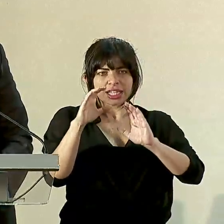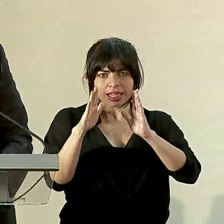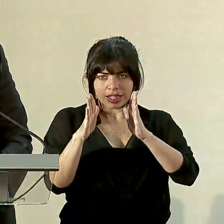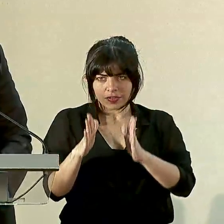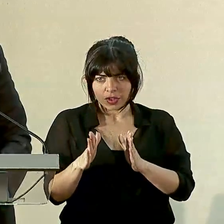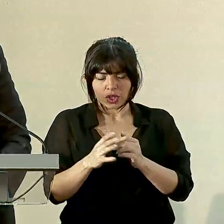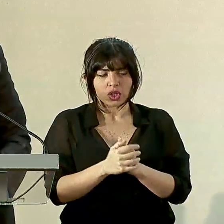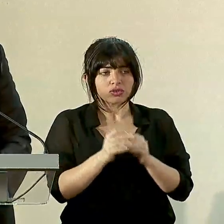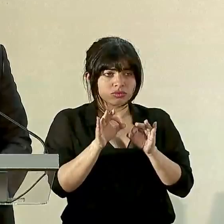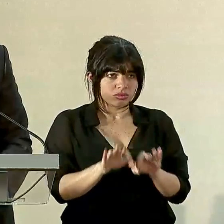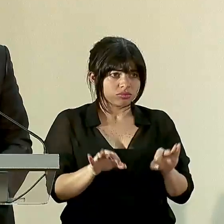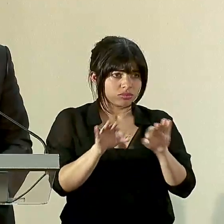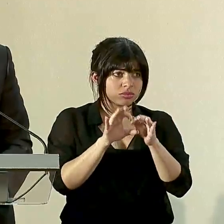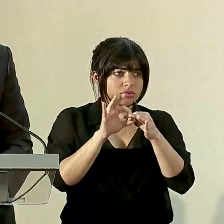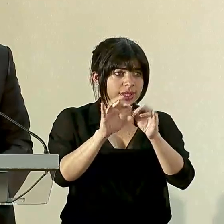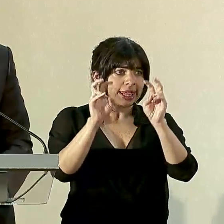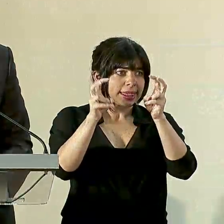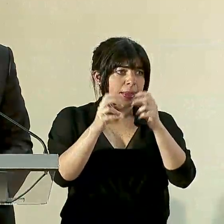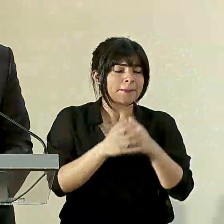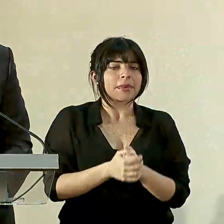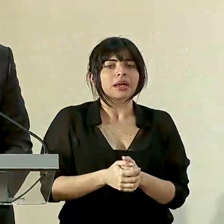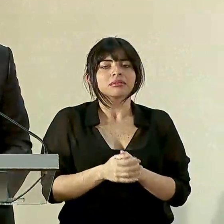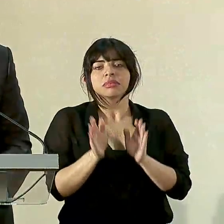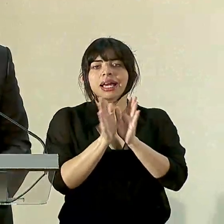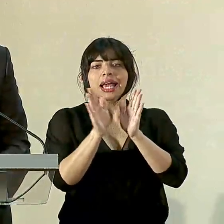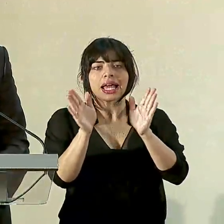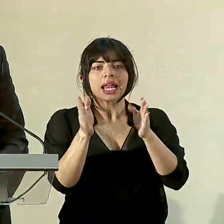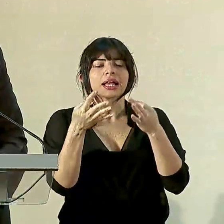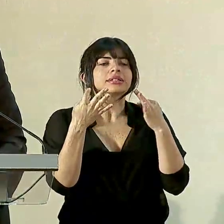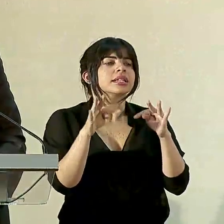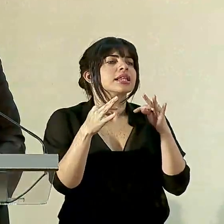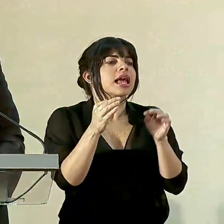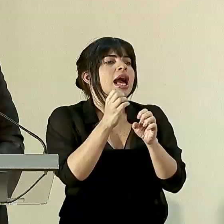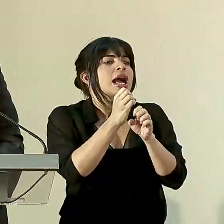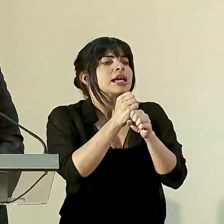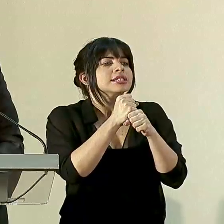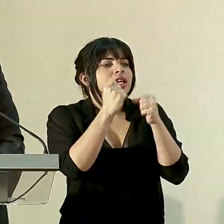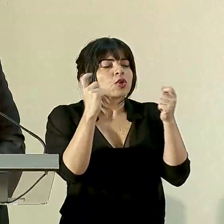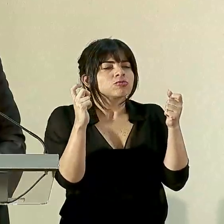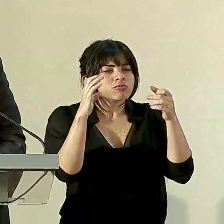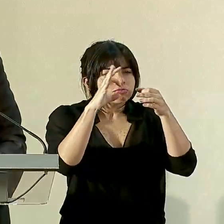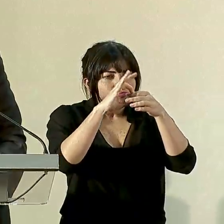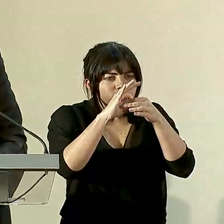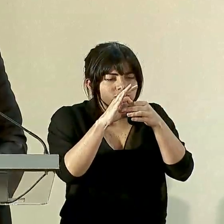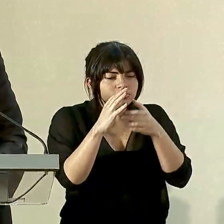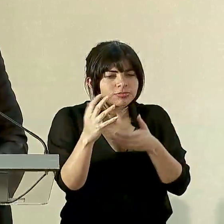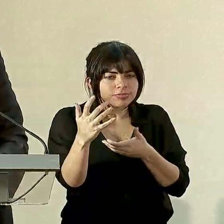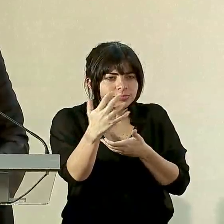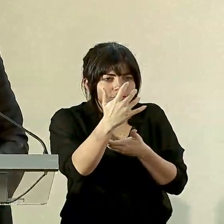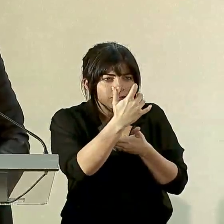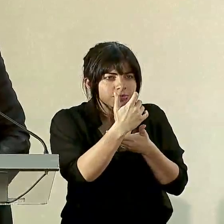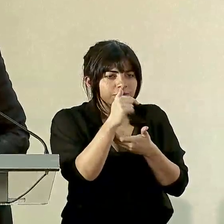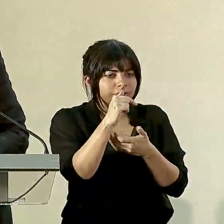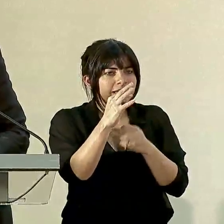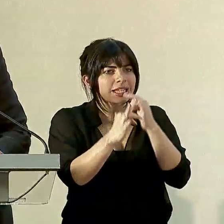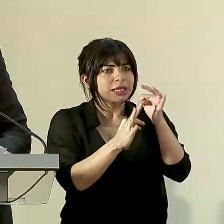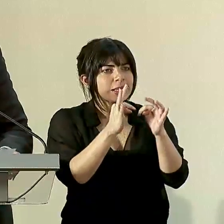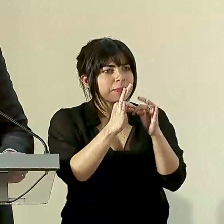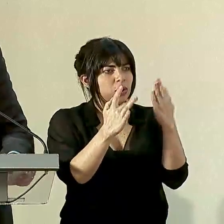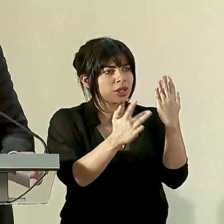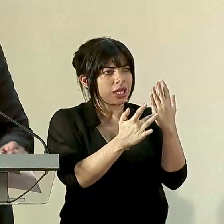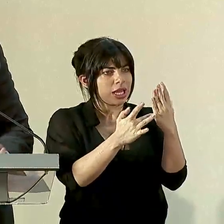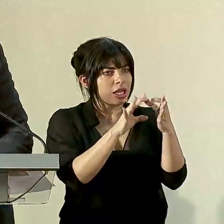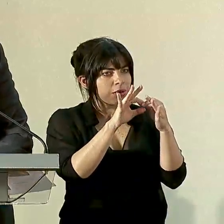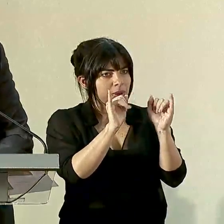científicos relevantes en la materia y en general hemos tratado de hacer un compendio, insisto, de carácter técnico a